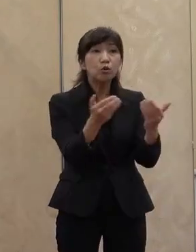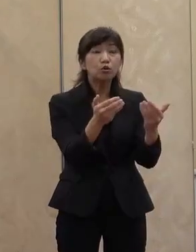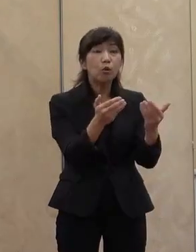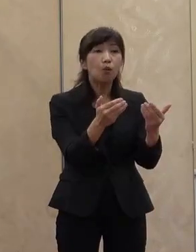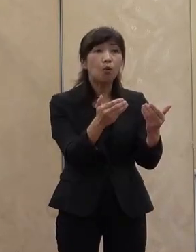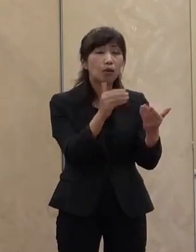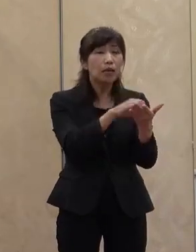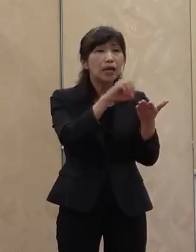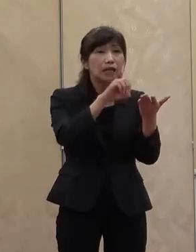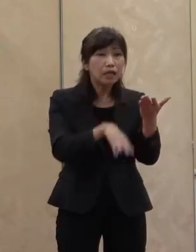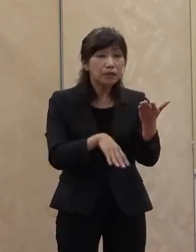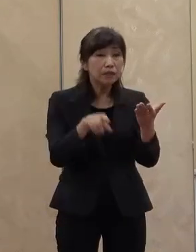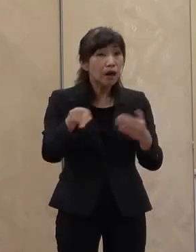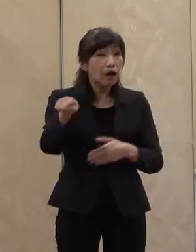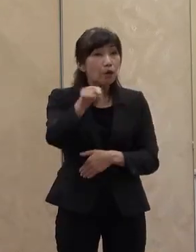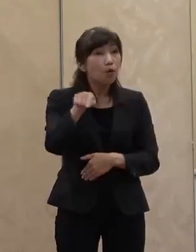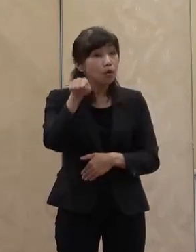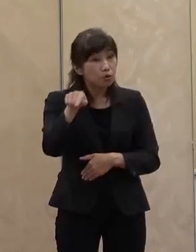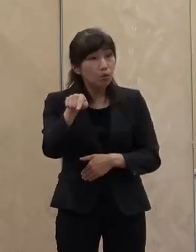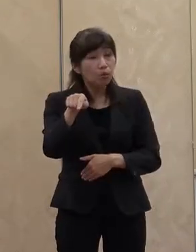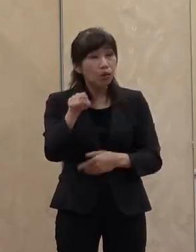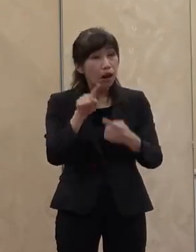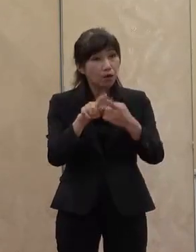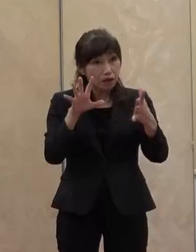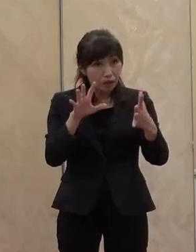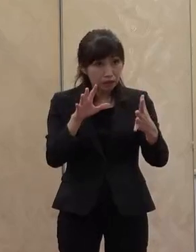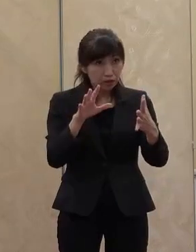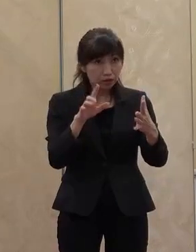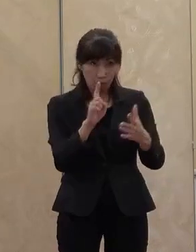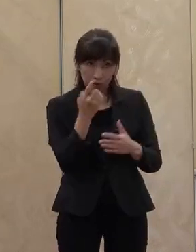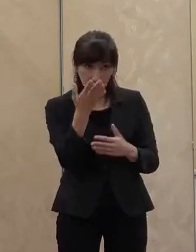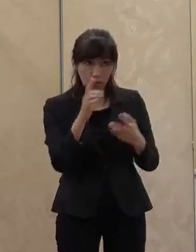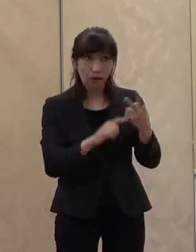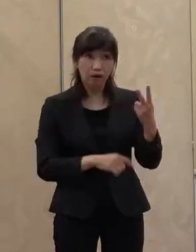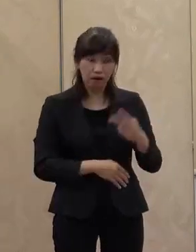職した人っていうのは対象にはならないんでしょうか。